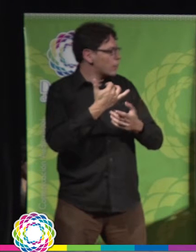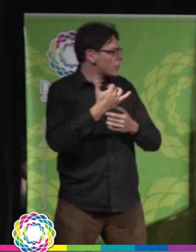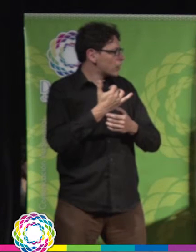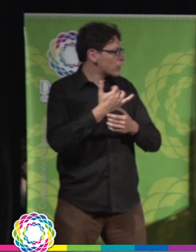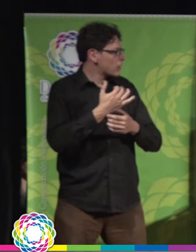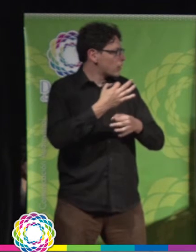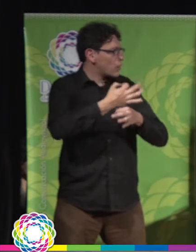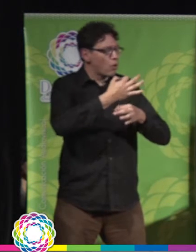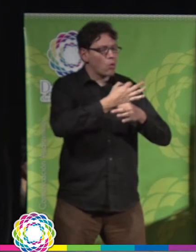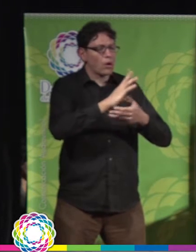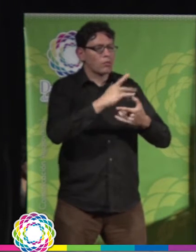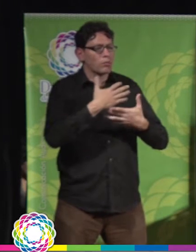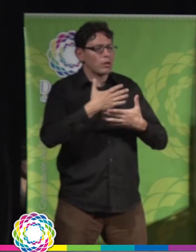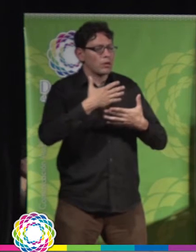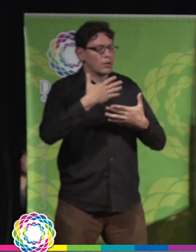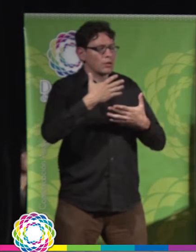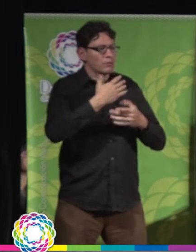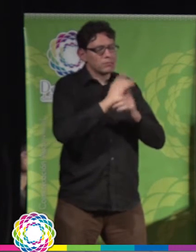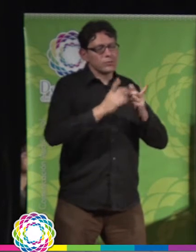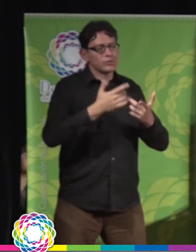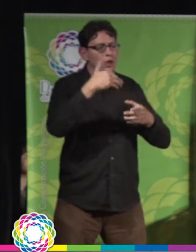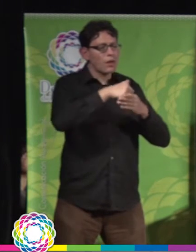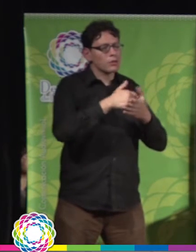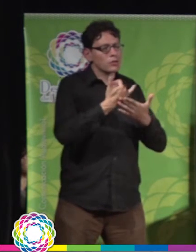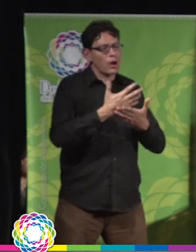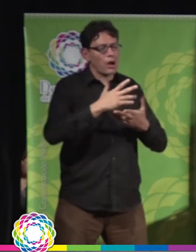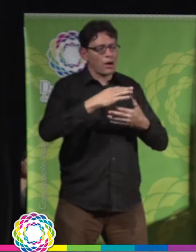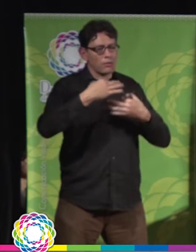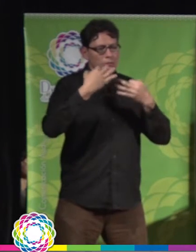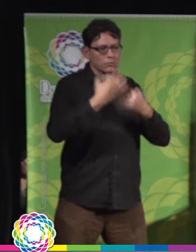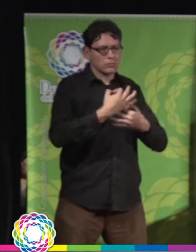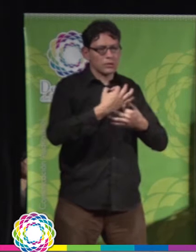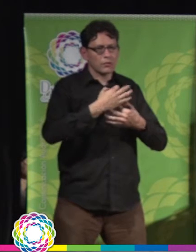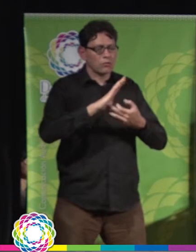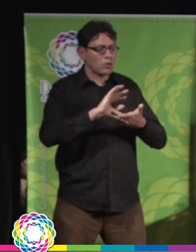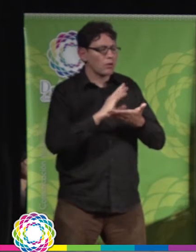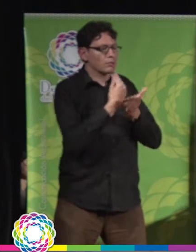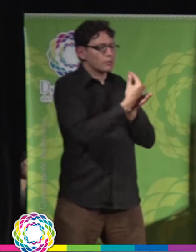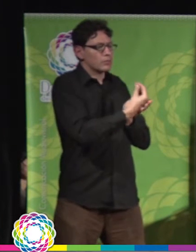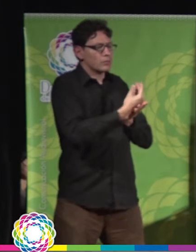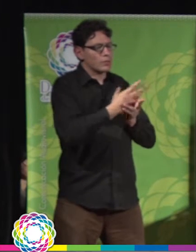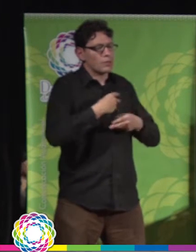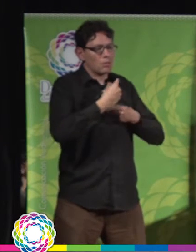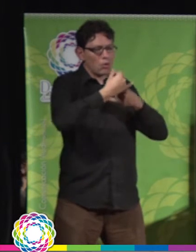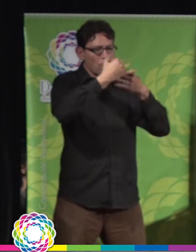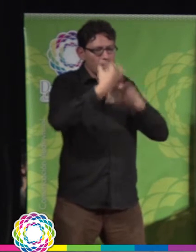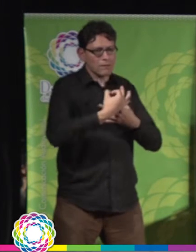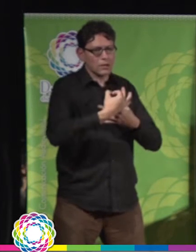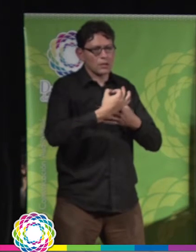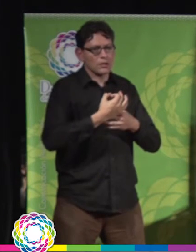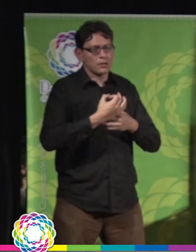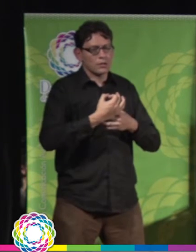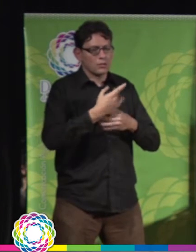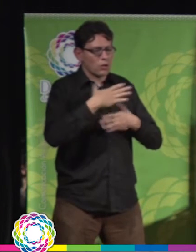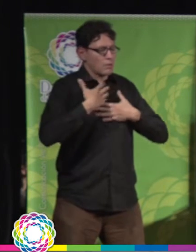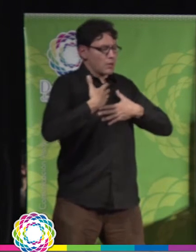docente, el servicio docente, ese docente que tiene que ser la imagen ética social, ¿sí?, pero esta imagen